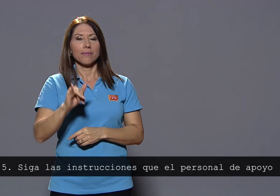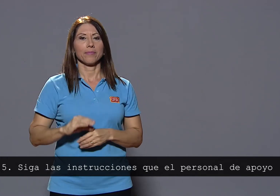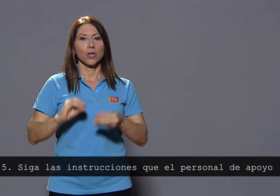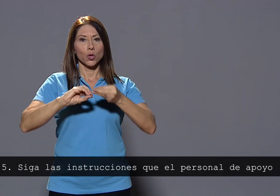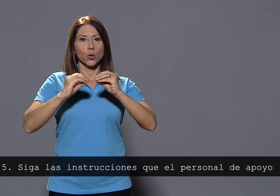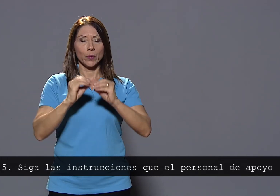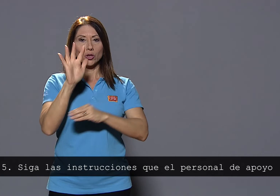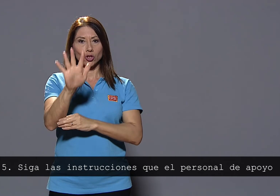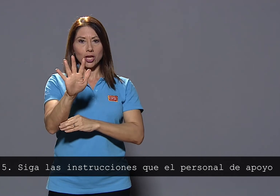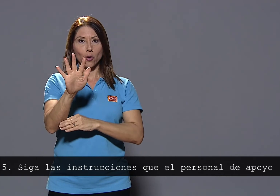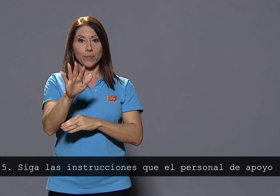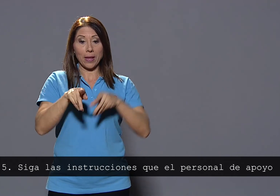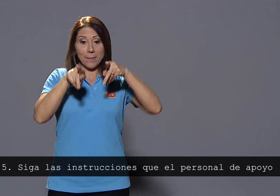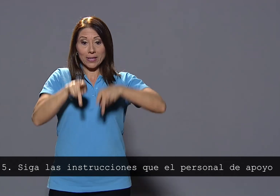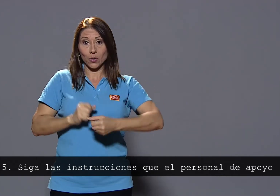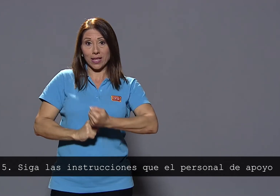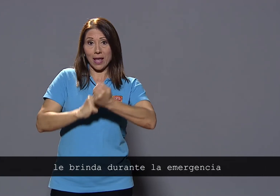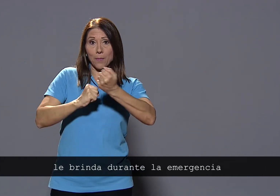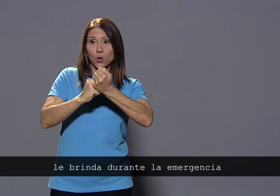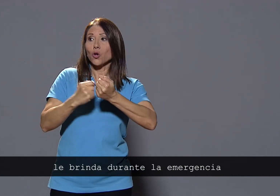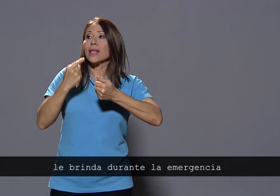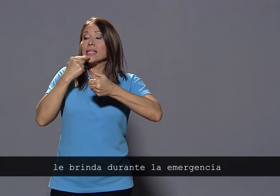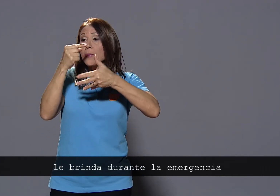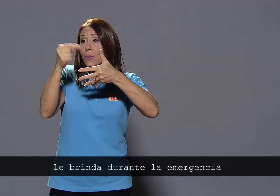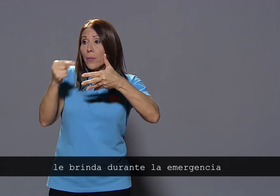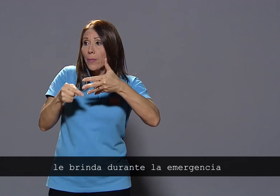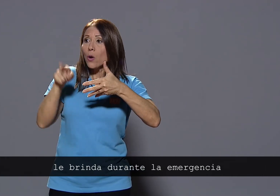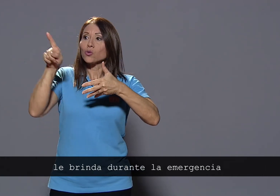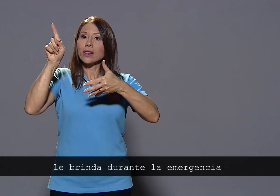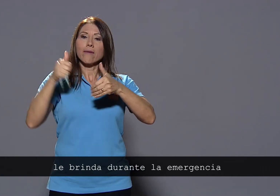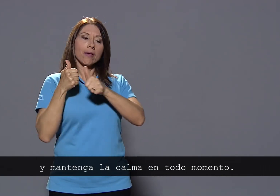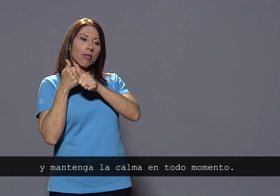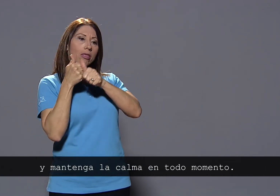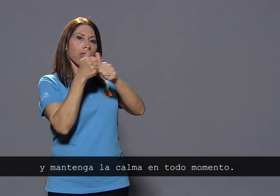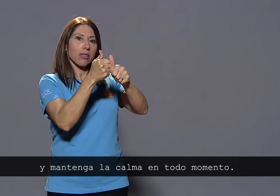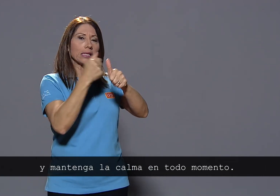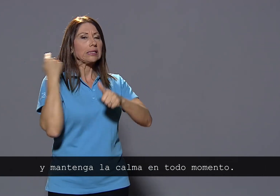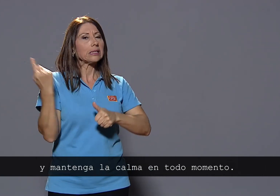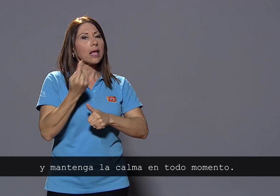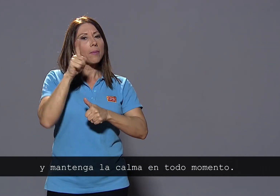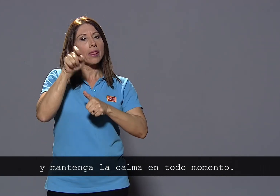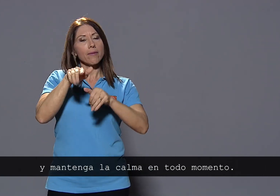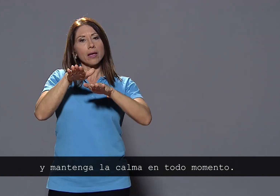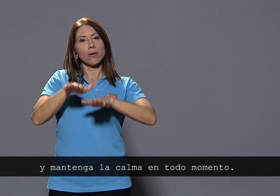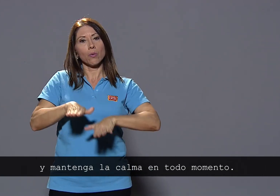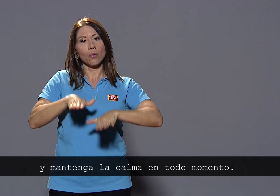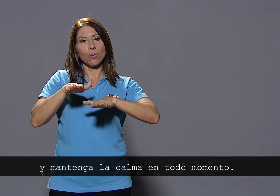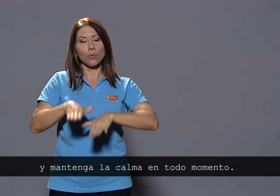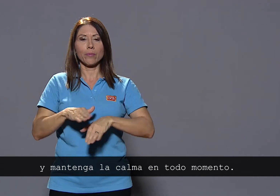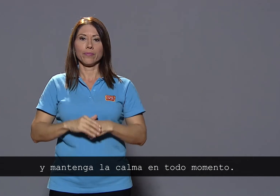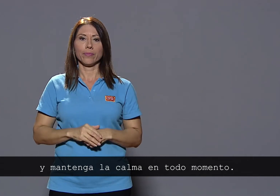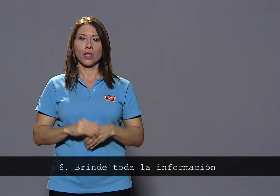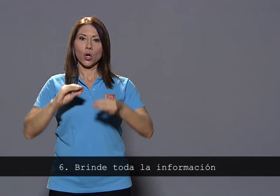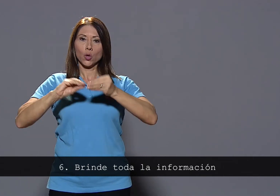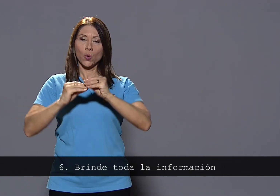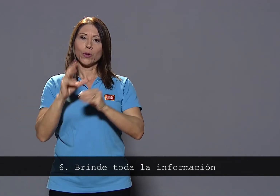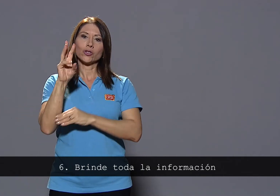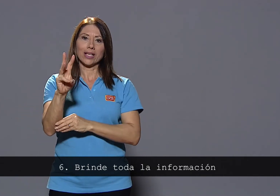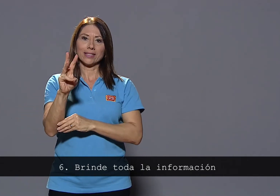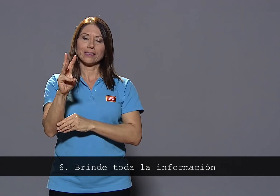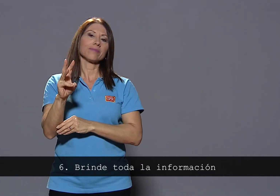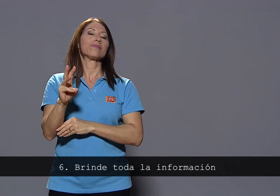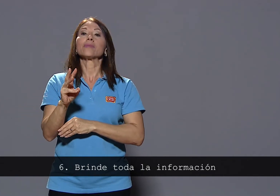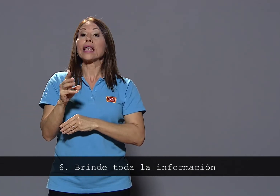5. Siga las instrucciones que el personal de apoyo le brinda durante la emergencia y mantenga la calma en todo momento.